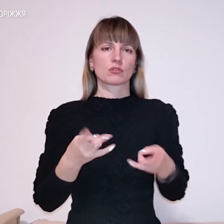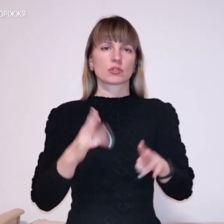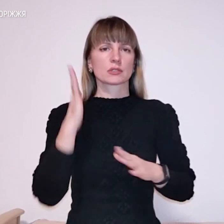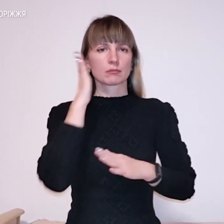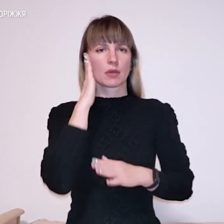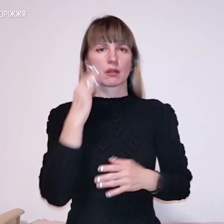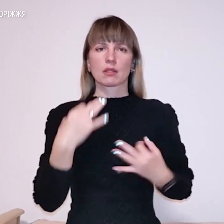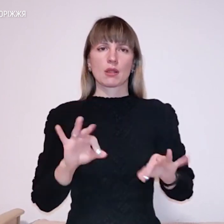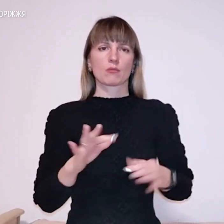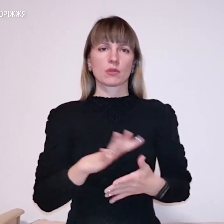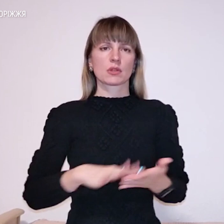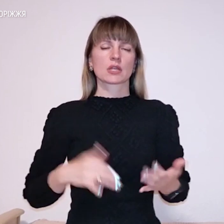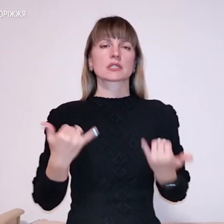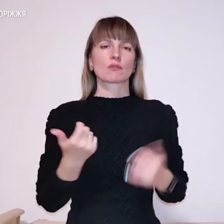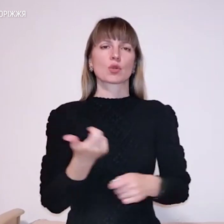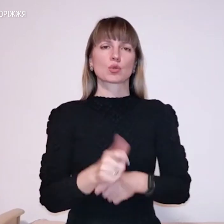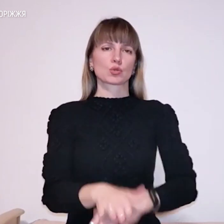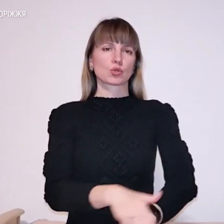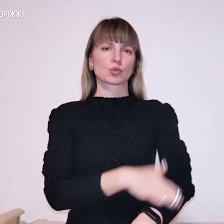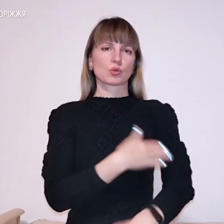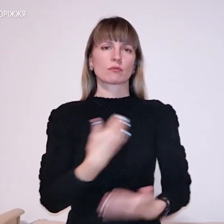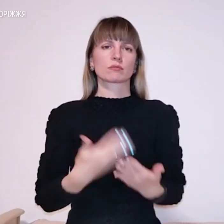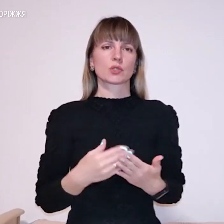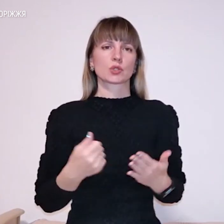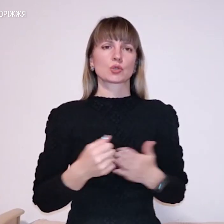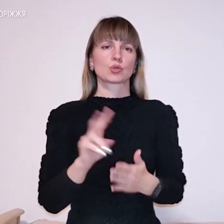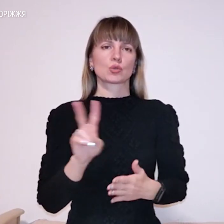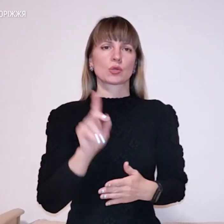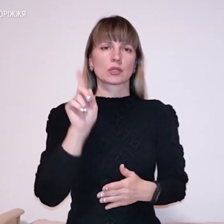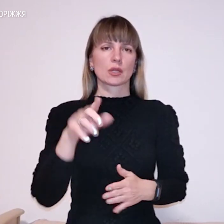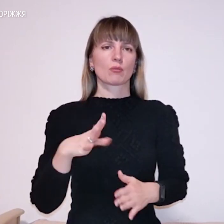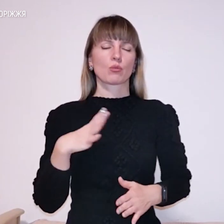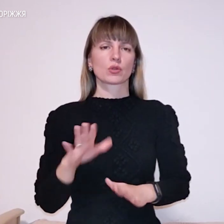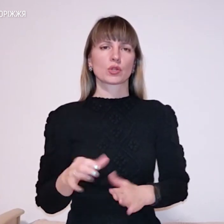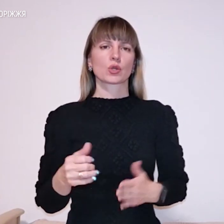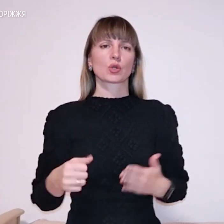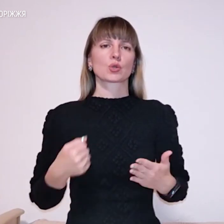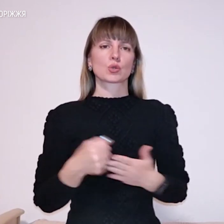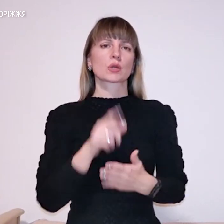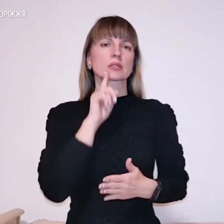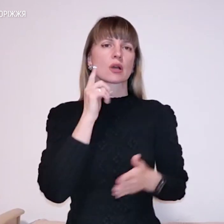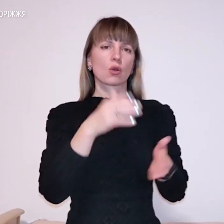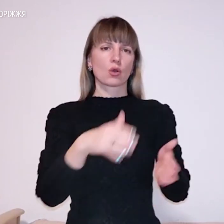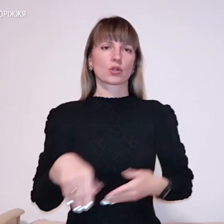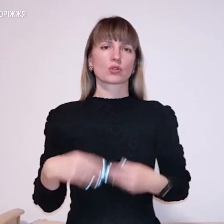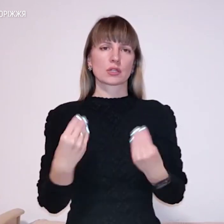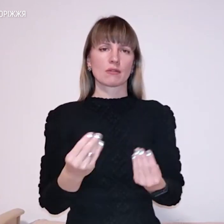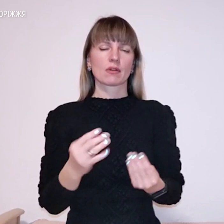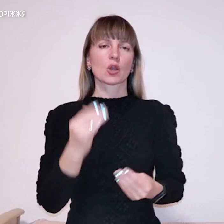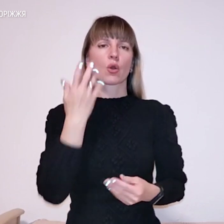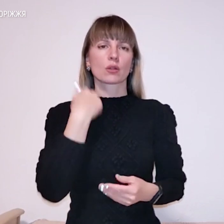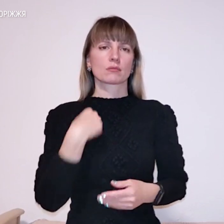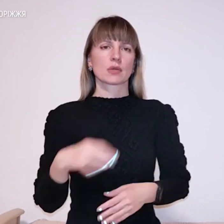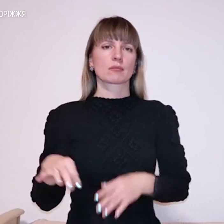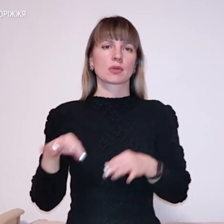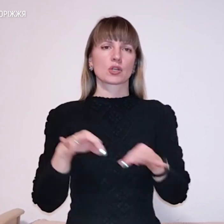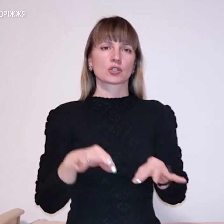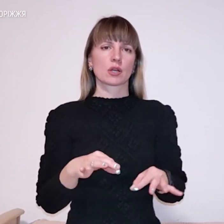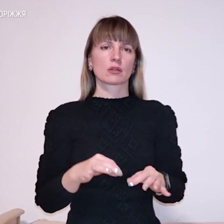І сьогодні ми дуже довго, десь до другої, там знаходились, доки зелений коридор давали. І коли ми проїжджали, зайшов